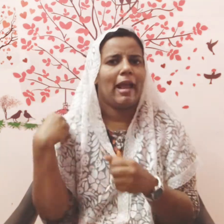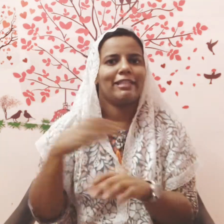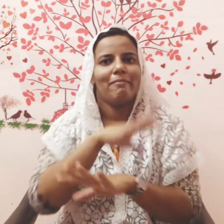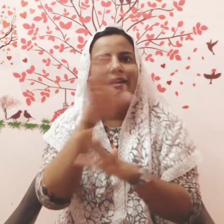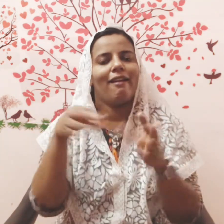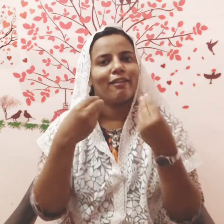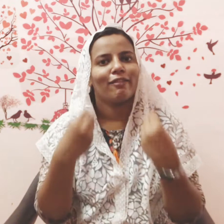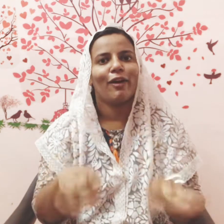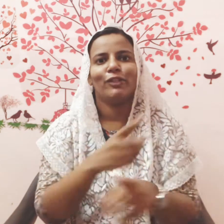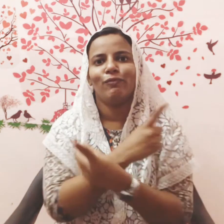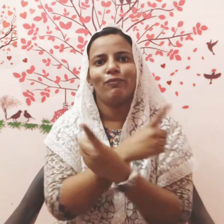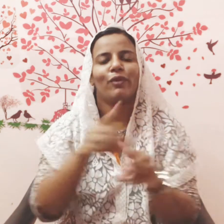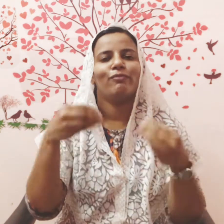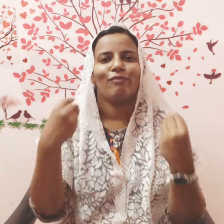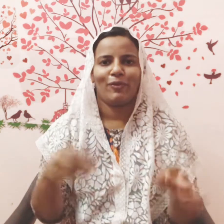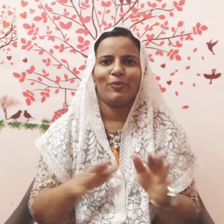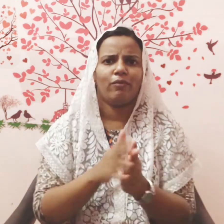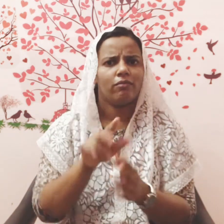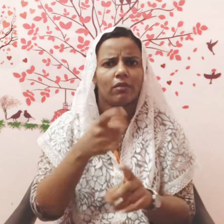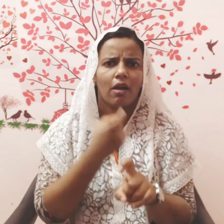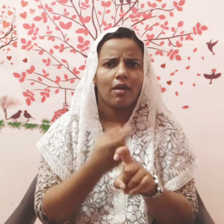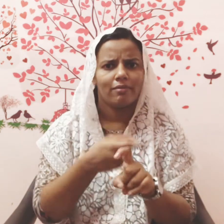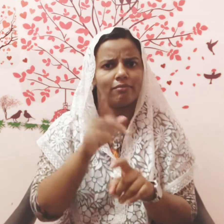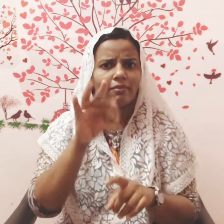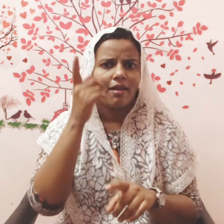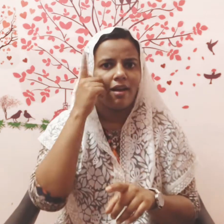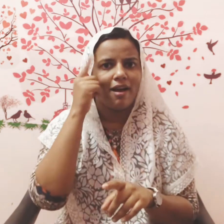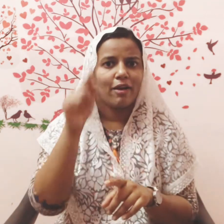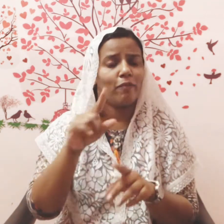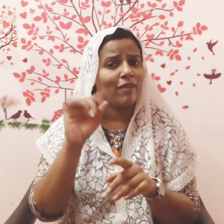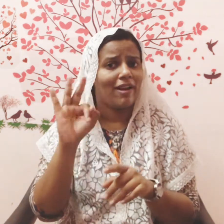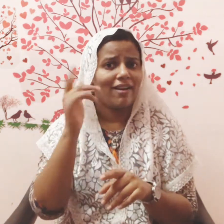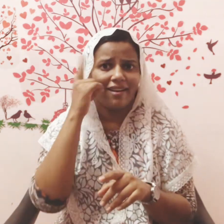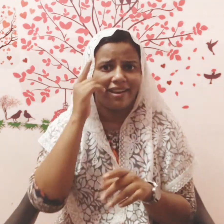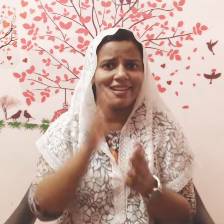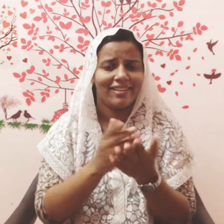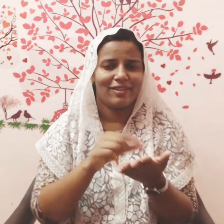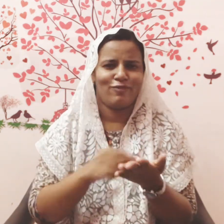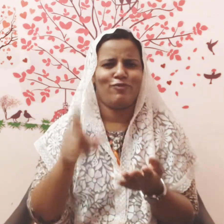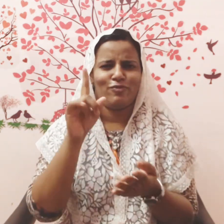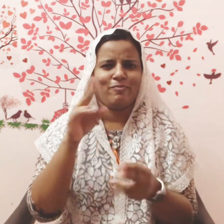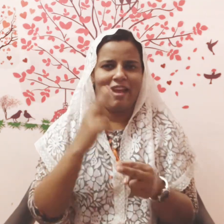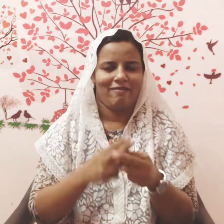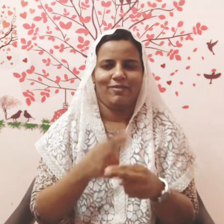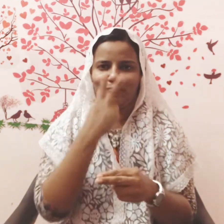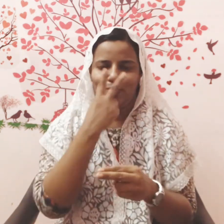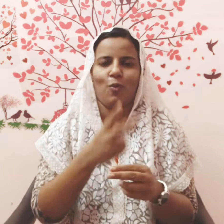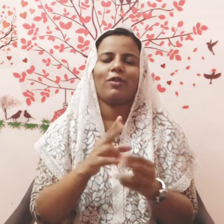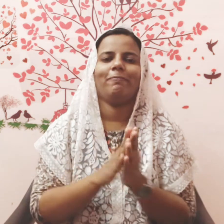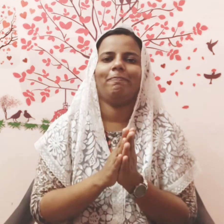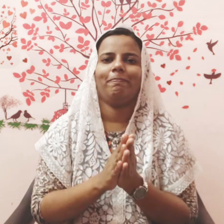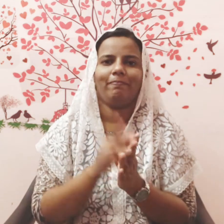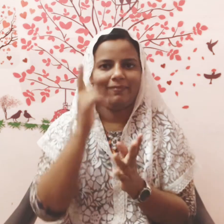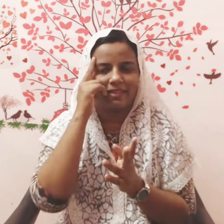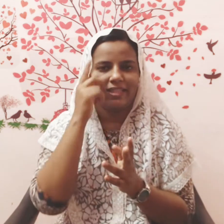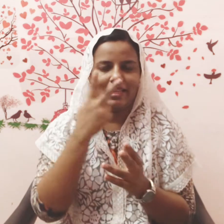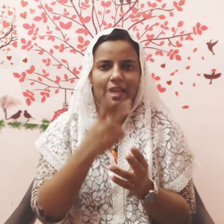ബാധയൊഴിഞ്ഞ് നീ സ്വസ്ഥയായിരിക്കും. നമുക്ക് ഈ കഥ നല്ല സുപരിചിതമാണ്, നമുക്ക് വളരെ അറിയാവുന്ന കഥയാണ്. എങ്കിലും ഒന്നുകൂടെ നമ്മളൊന്ന് ചിന്തിച്ചിട്ട് നമുക്ക്